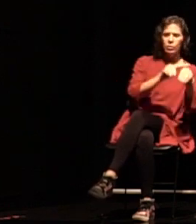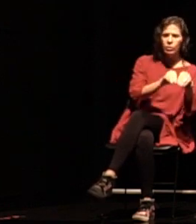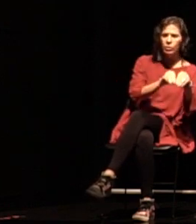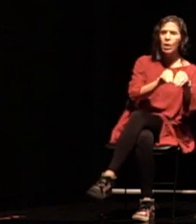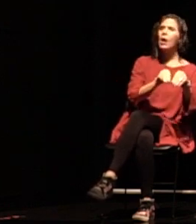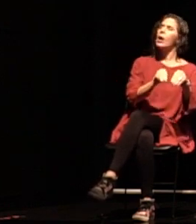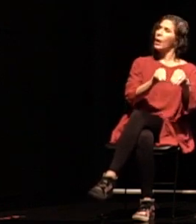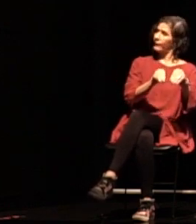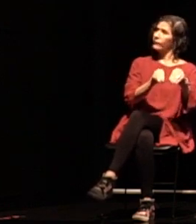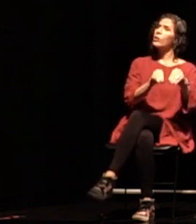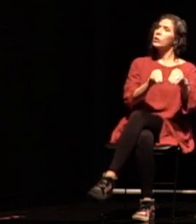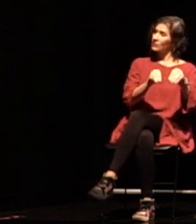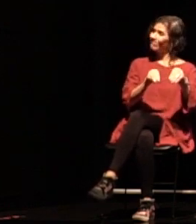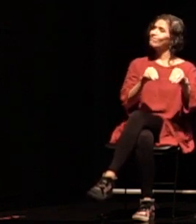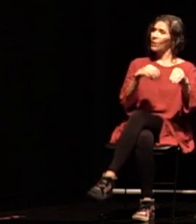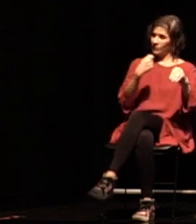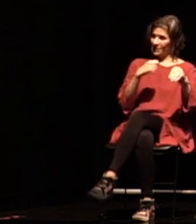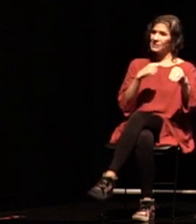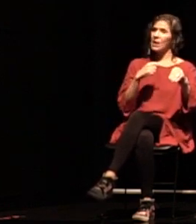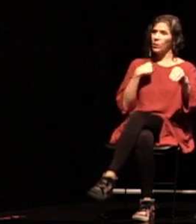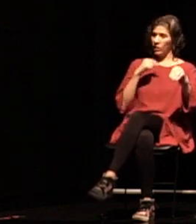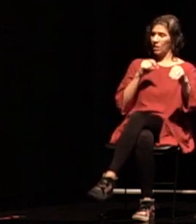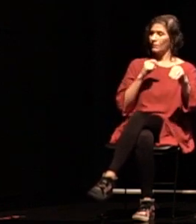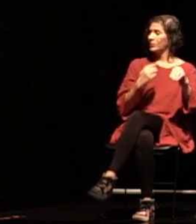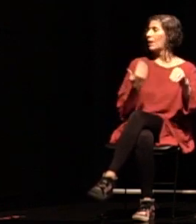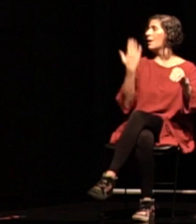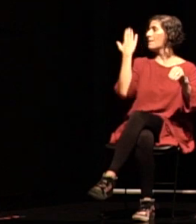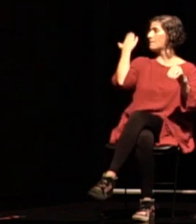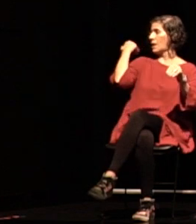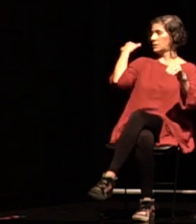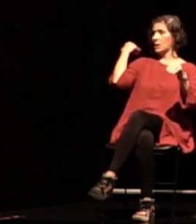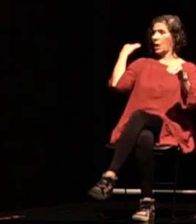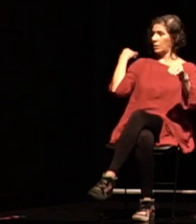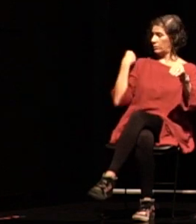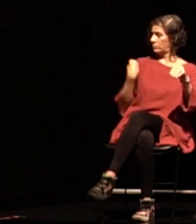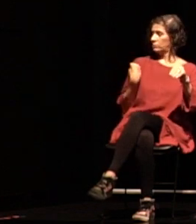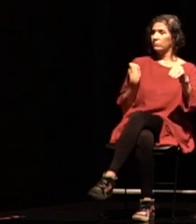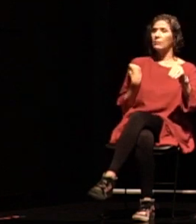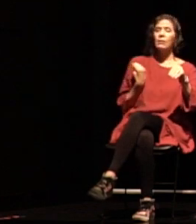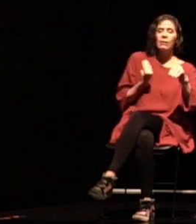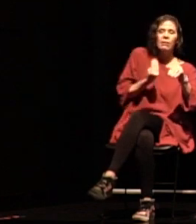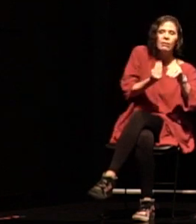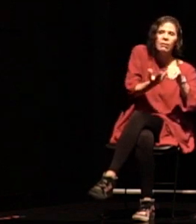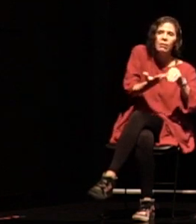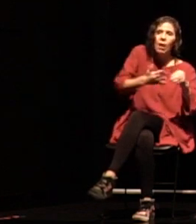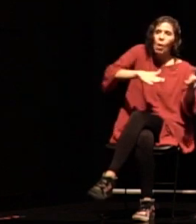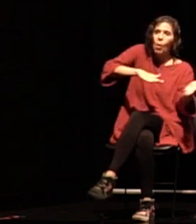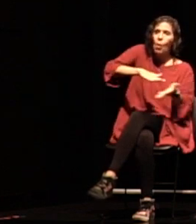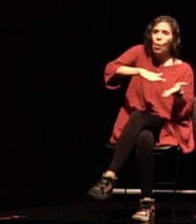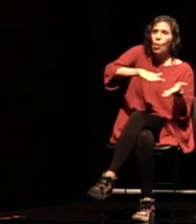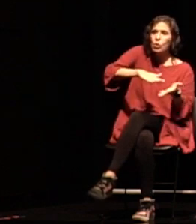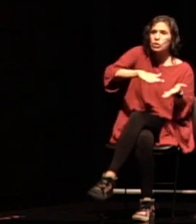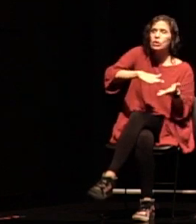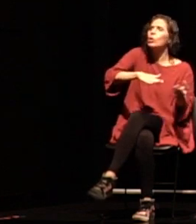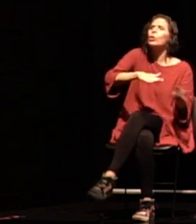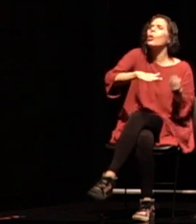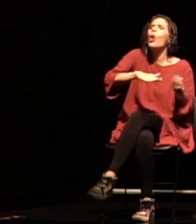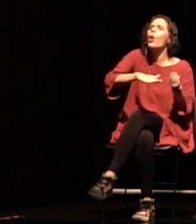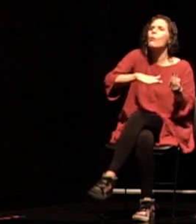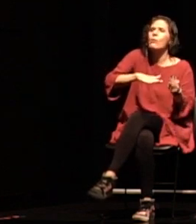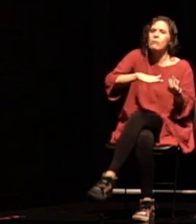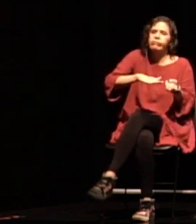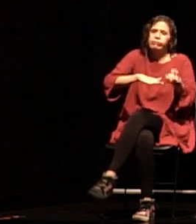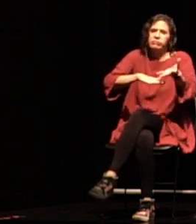de instar, né, esse passado a falar ao presente, né, mas sem